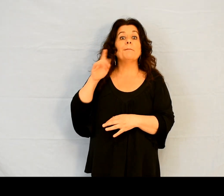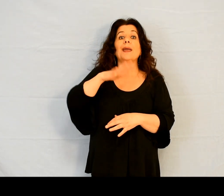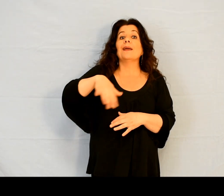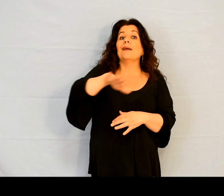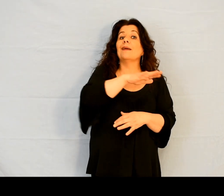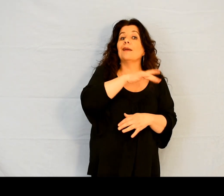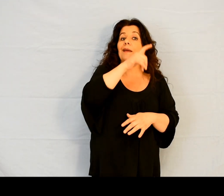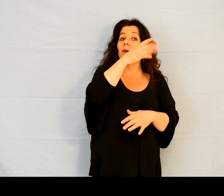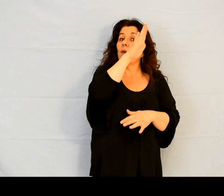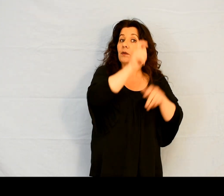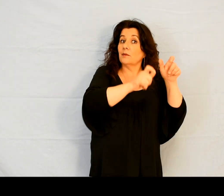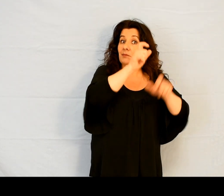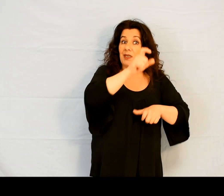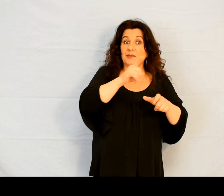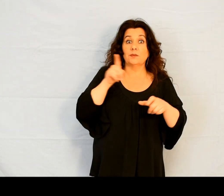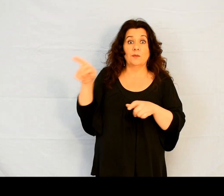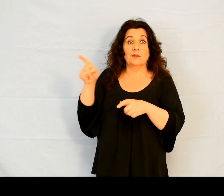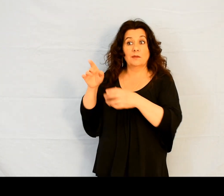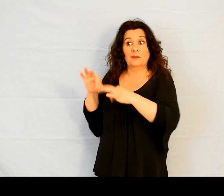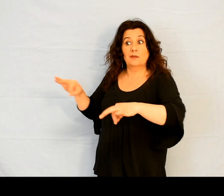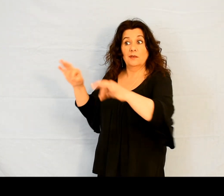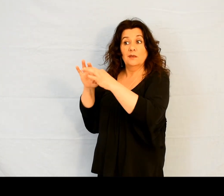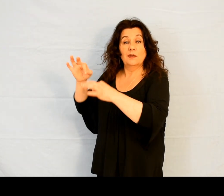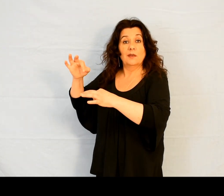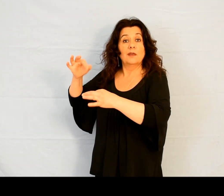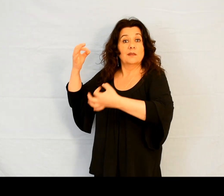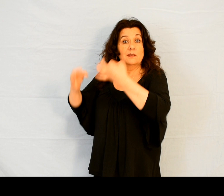et pouvoir manger l'agneau pascal.